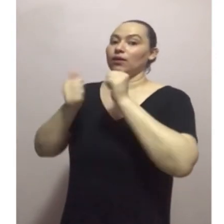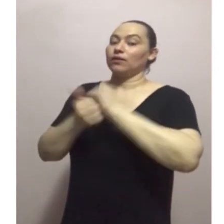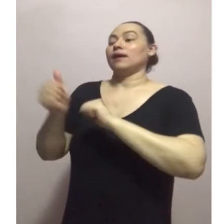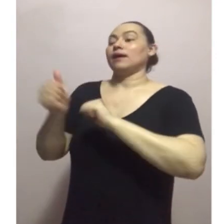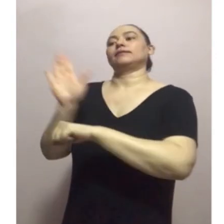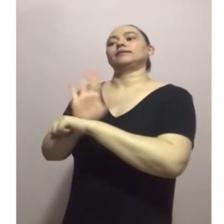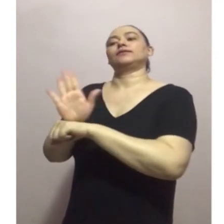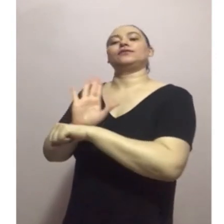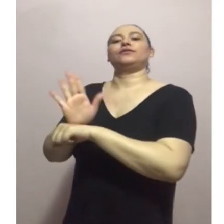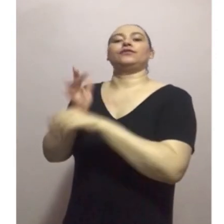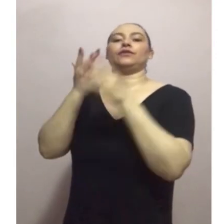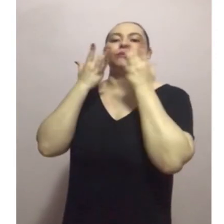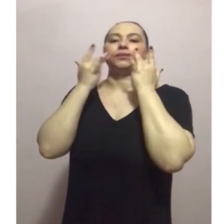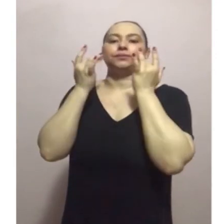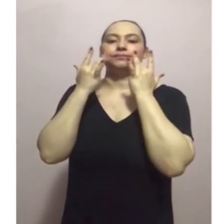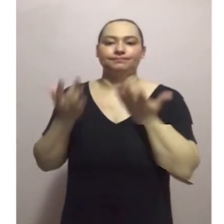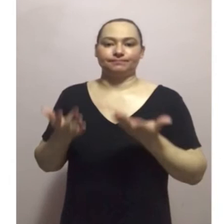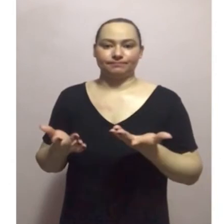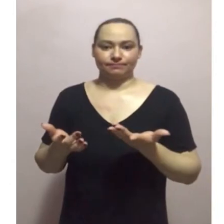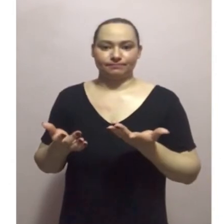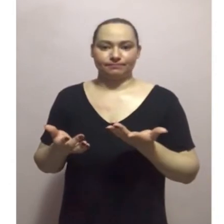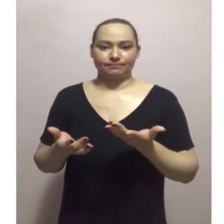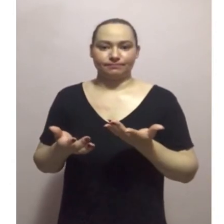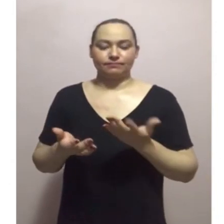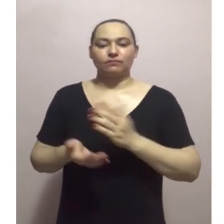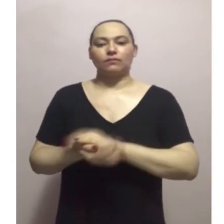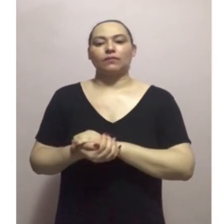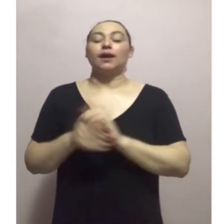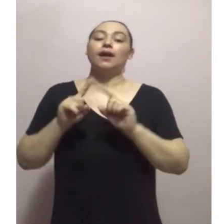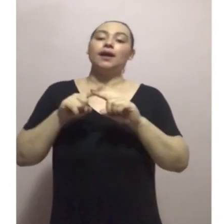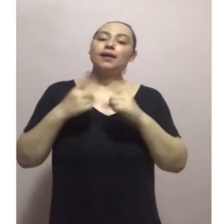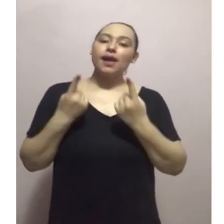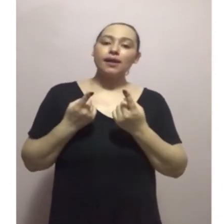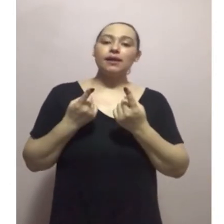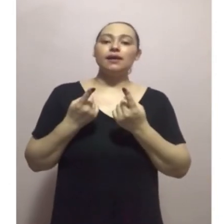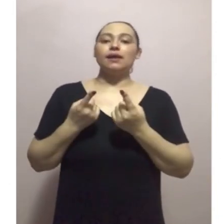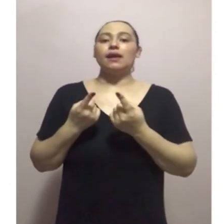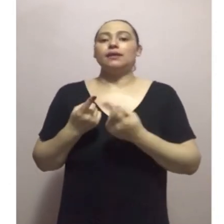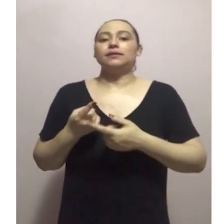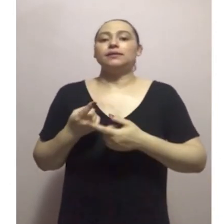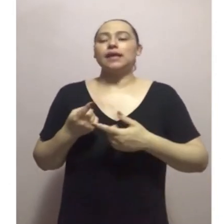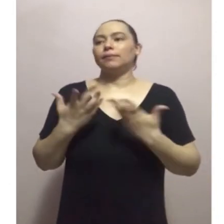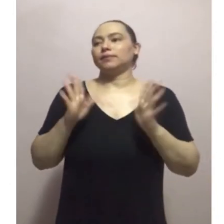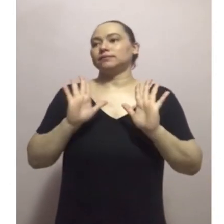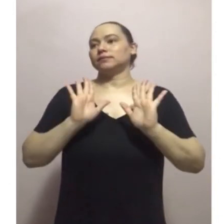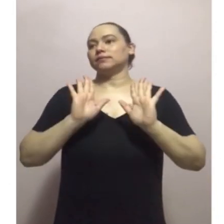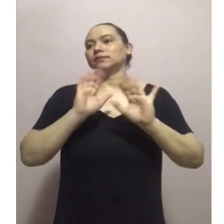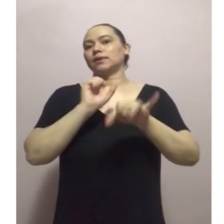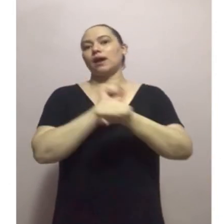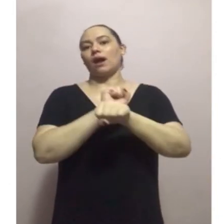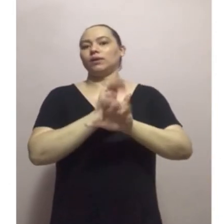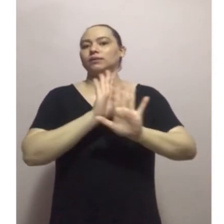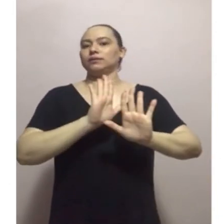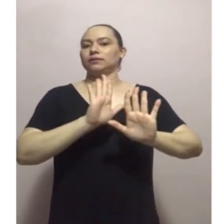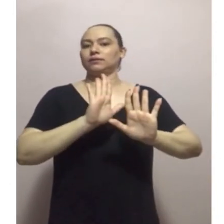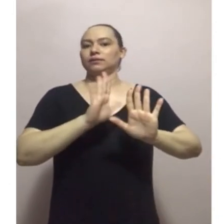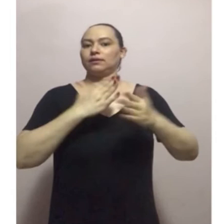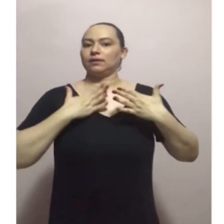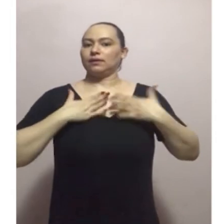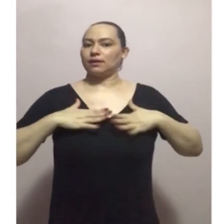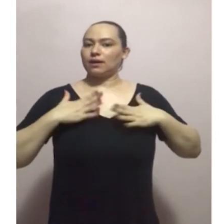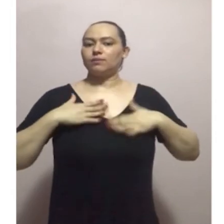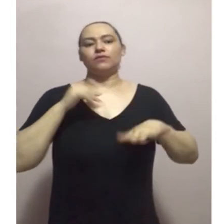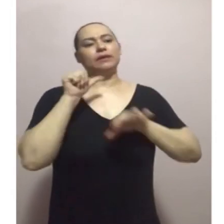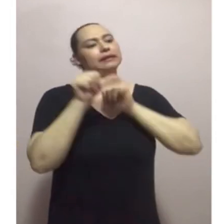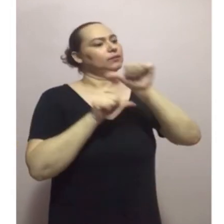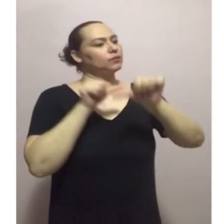a peça num filme. E aí, caramba, ele levantou assim os cabelos e falou: peraí,